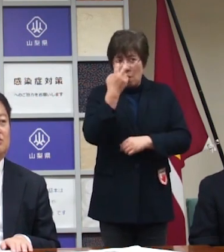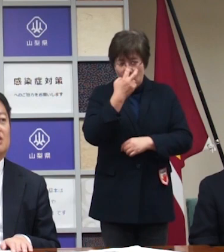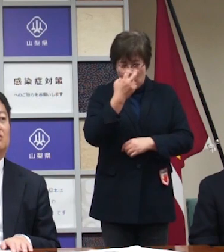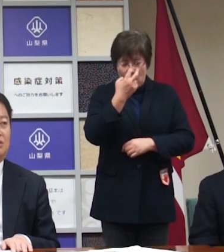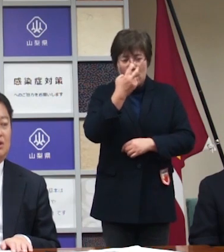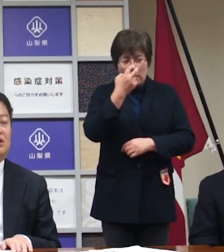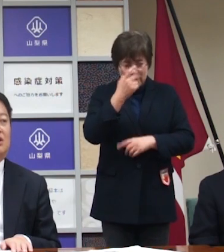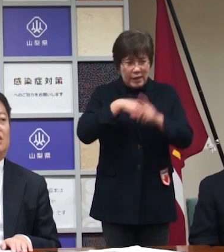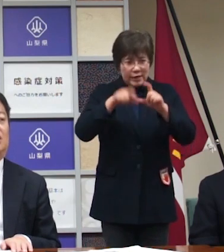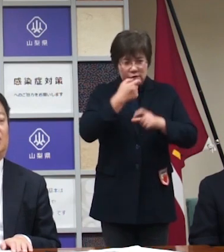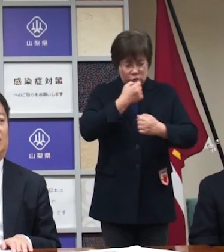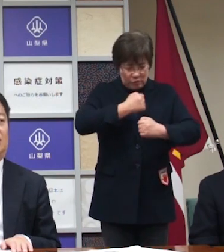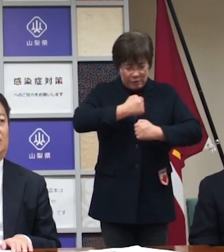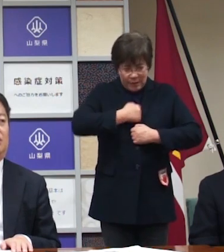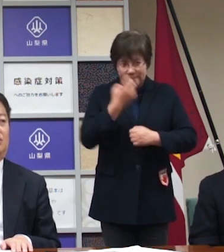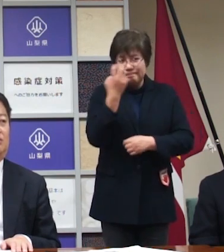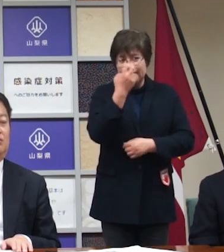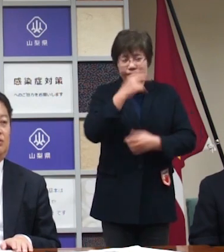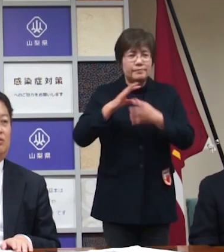らに注視をしていく、